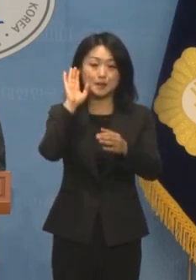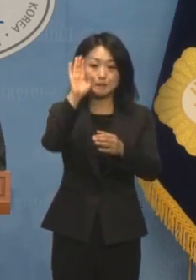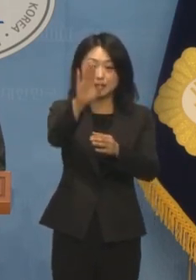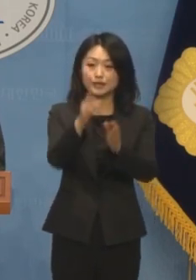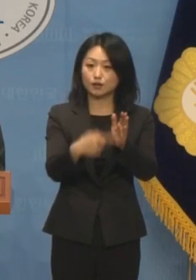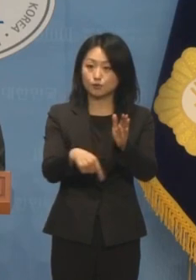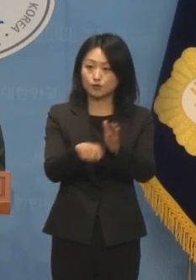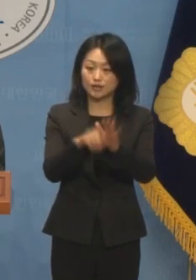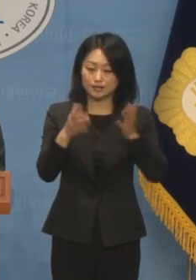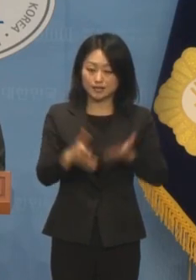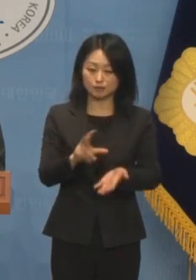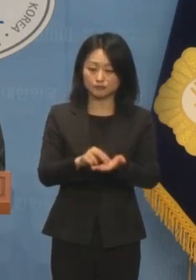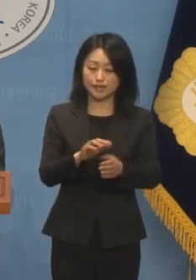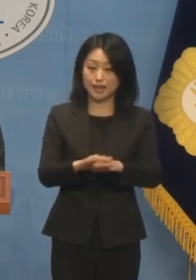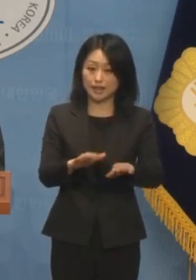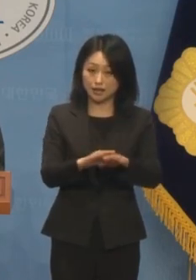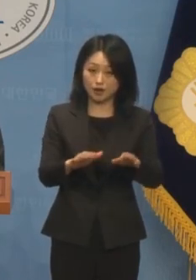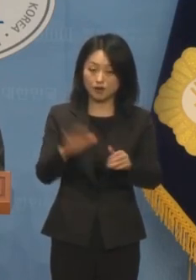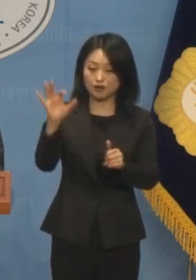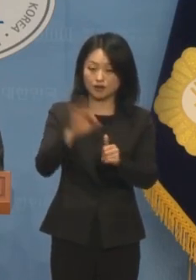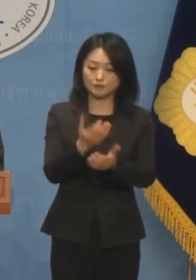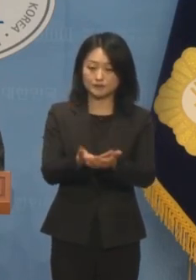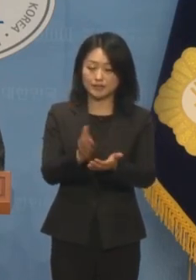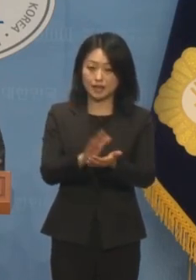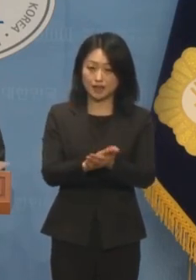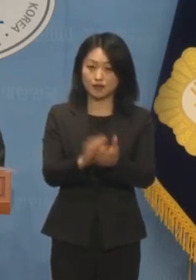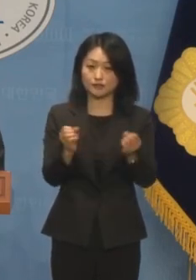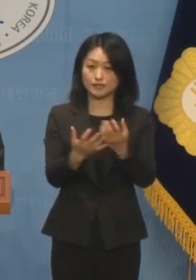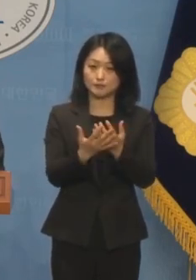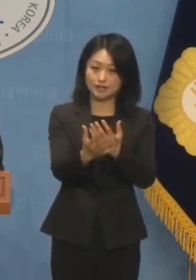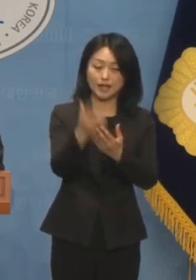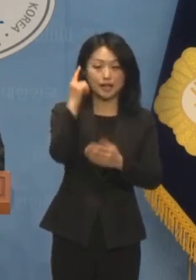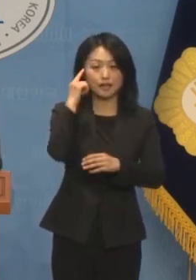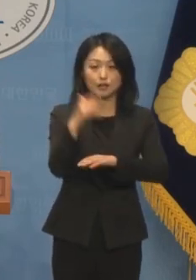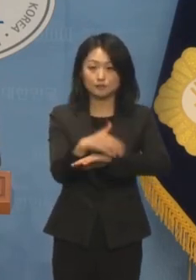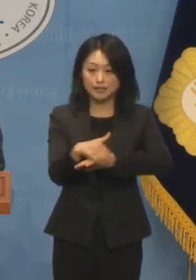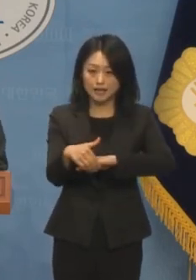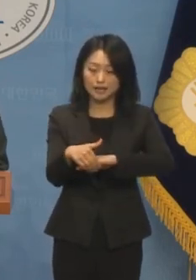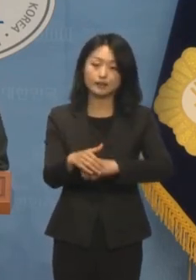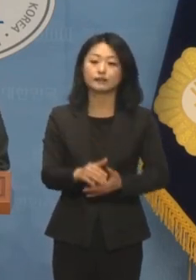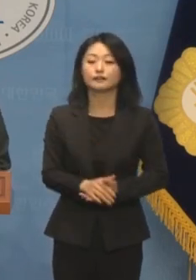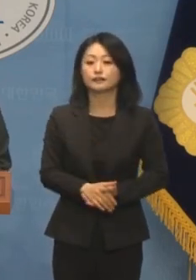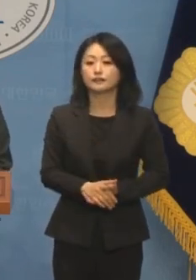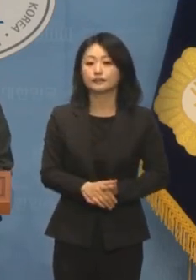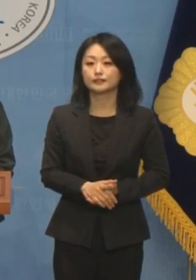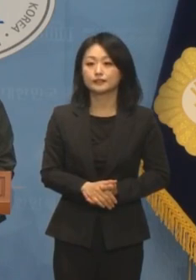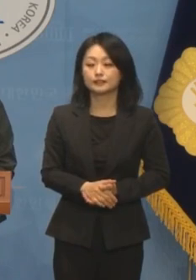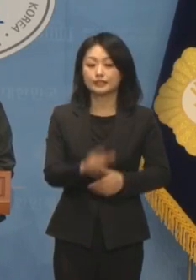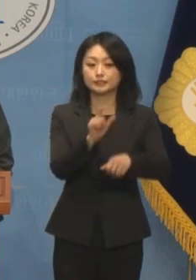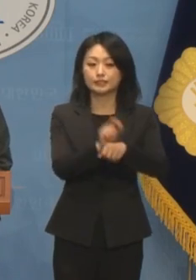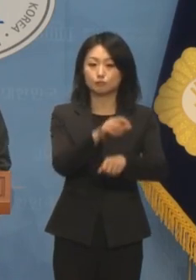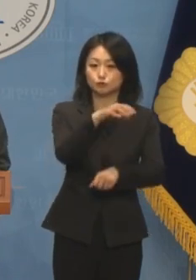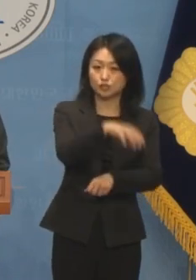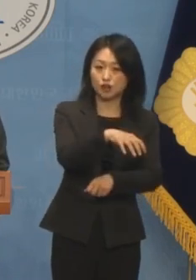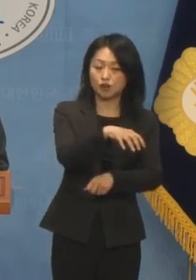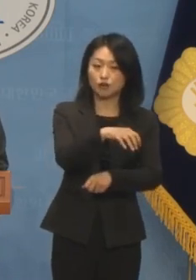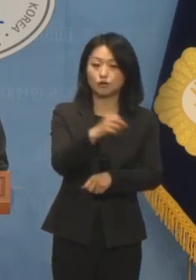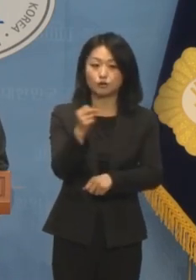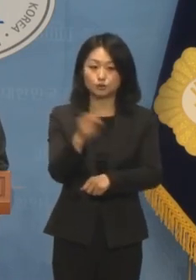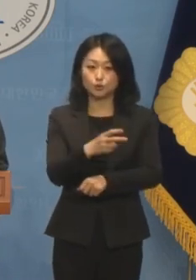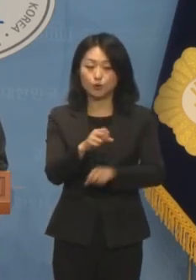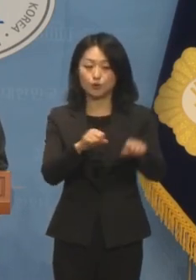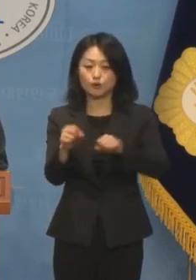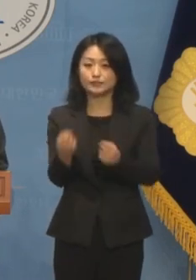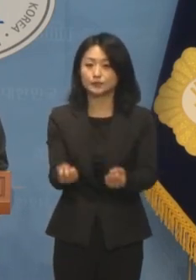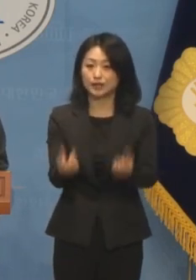위한 저출산과 연금개혁 세미나가 진행될 예정입니다. 이번 주 국회 사무처와 소속기관의 주요